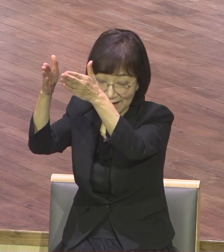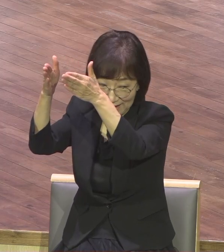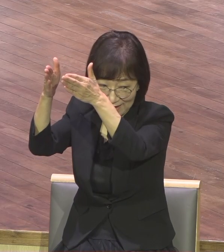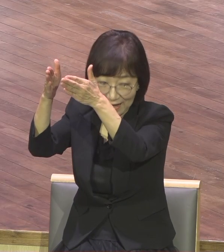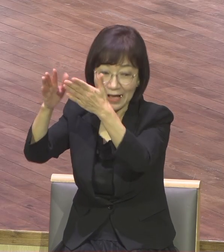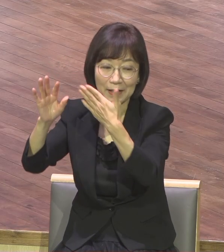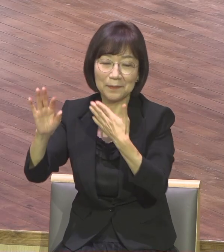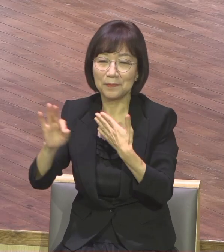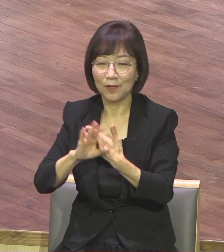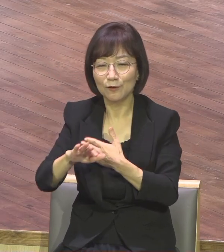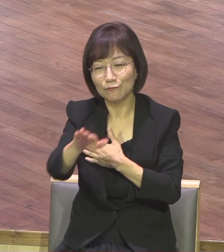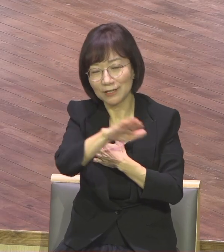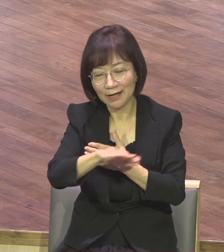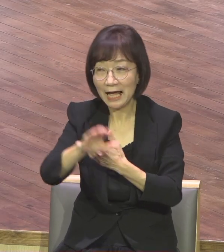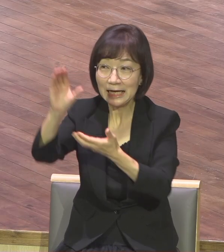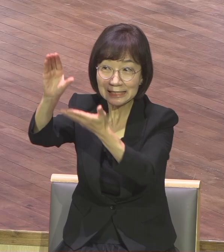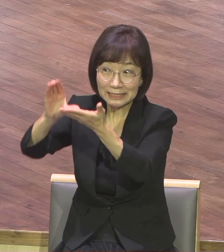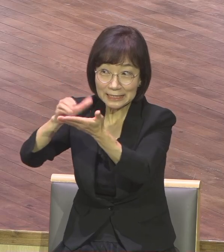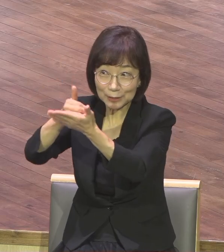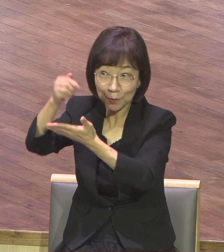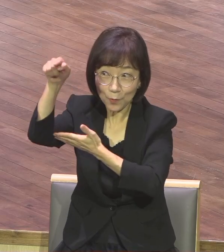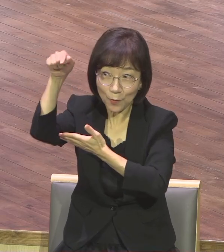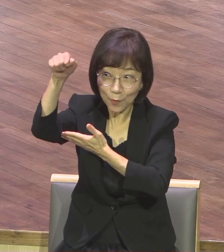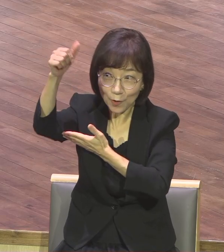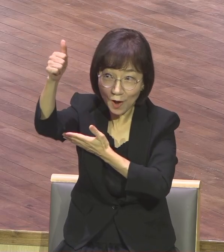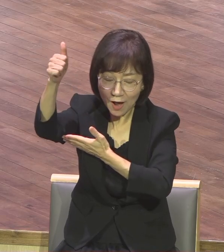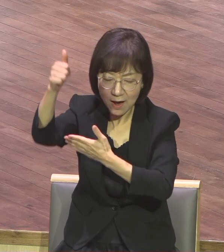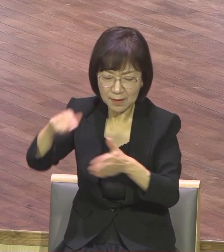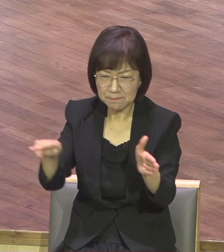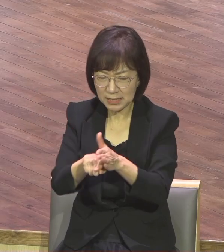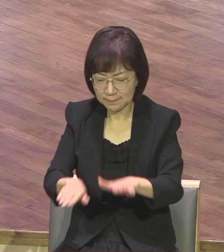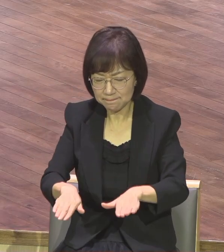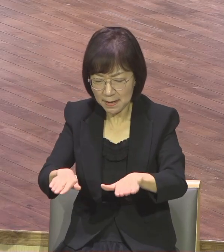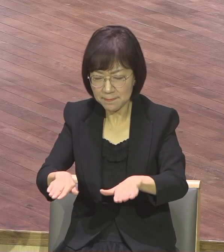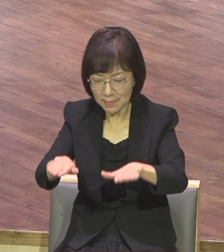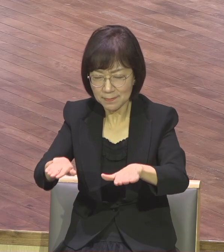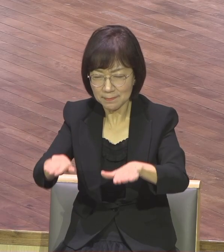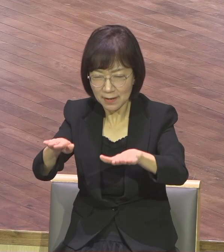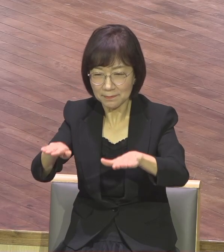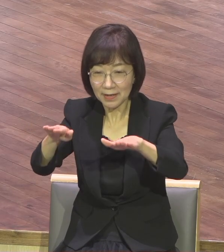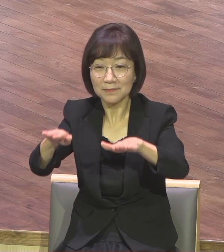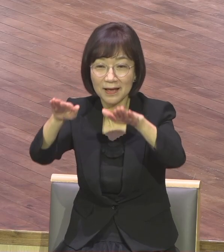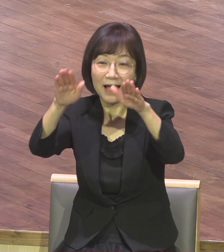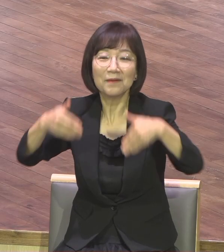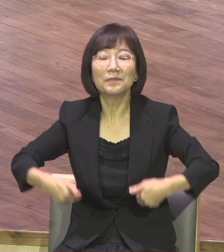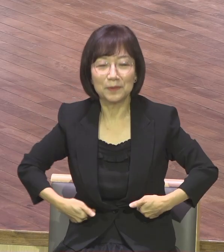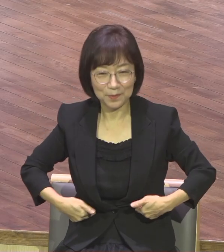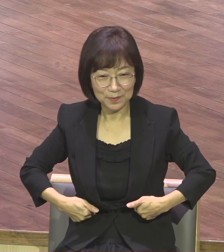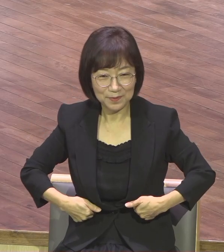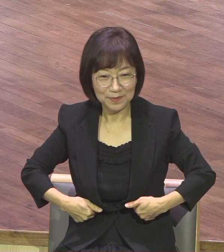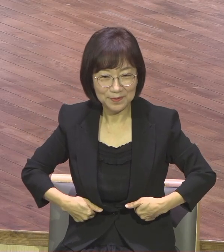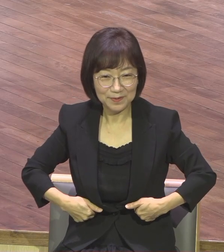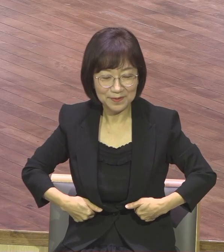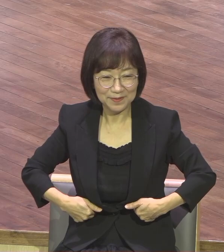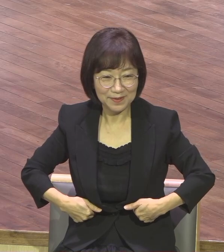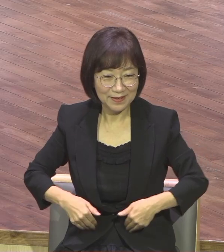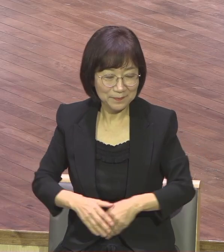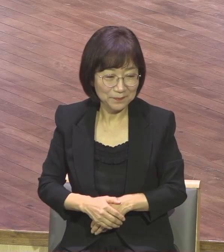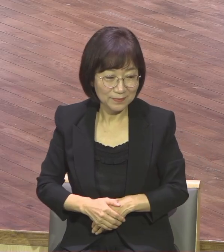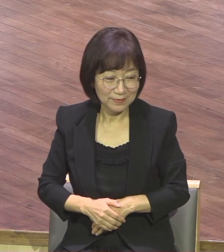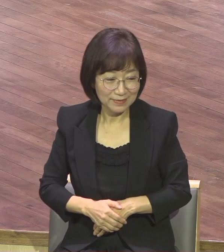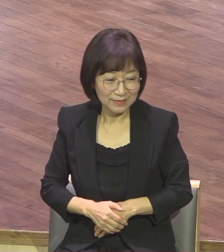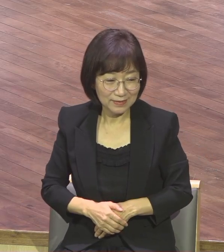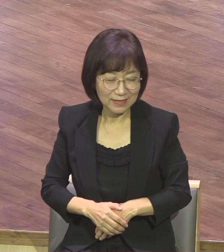그에게까지 자라가라. 그래, 자라가라. 성장해라. 자라가라. 이걸 강조했습니다.